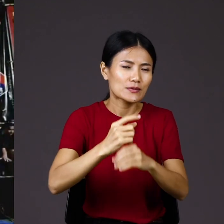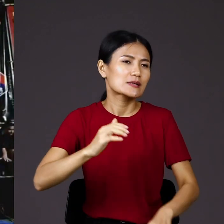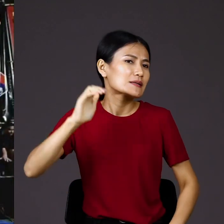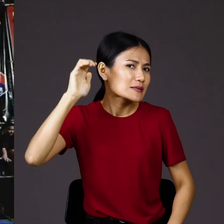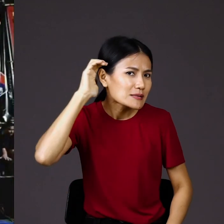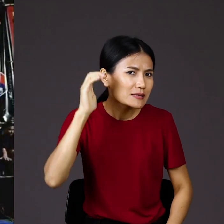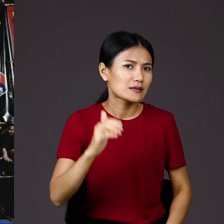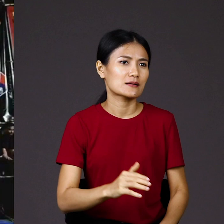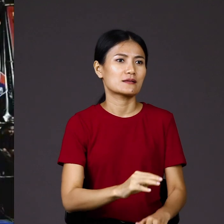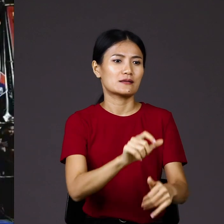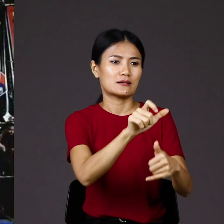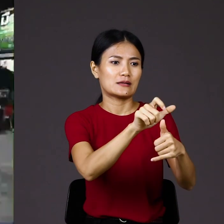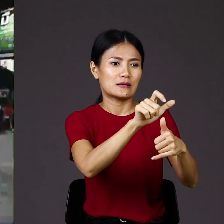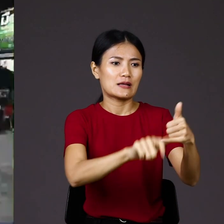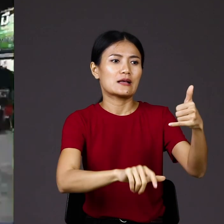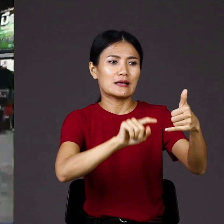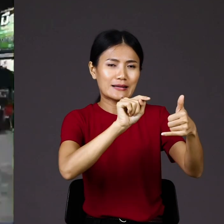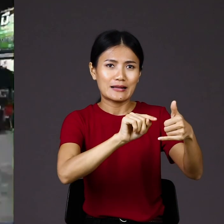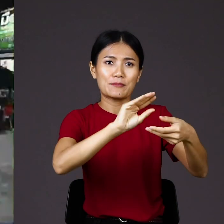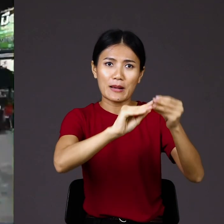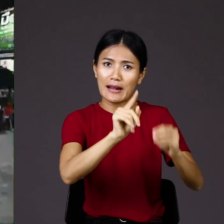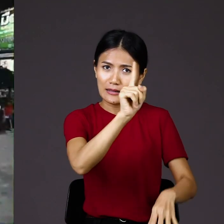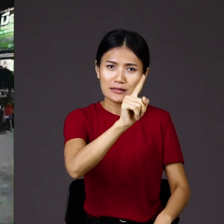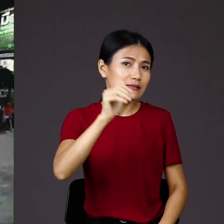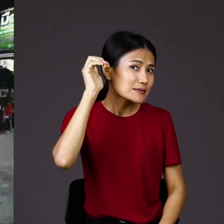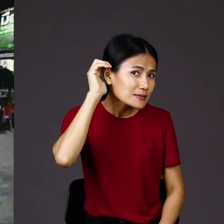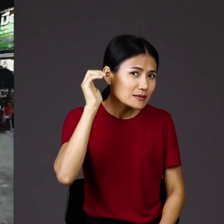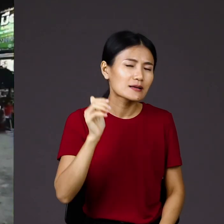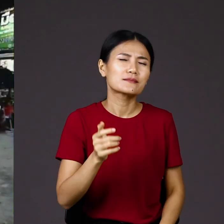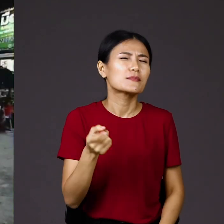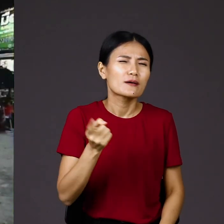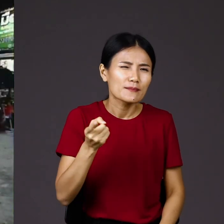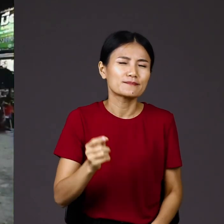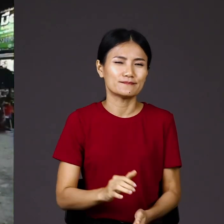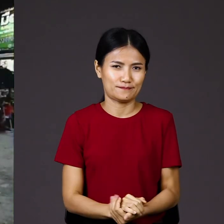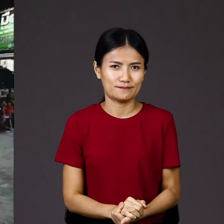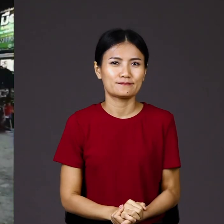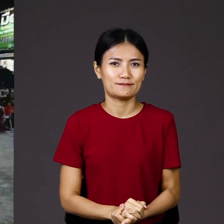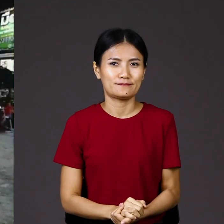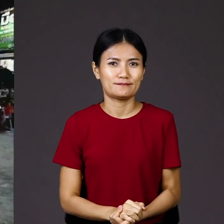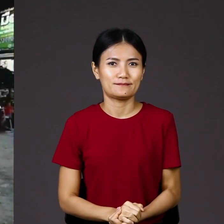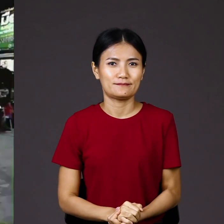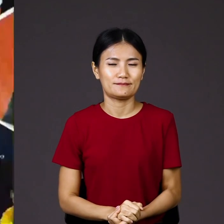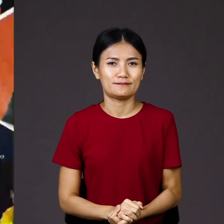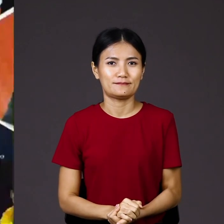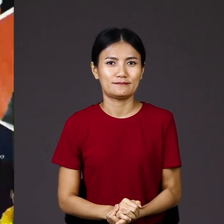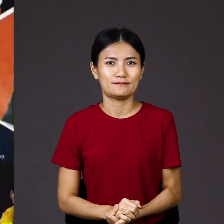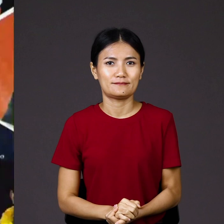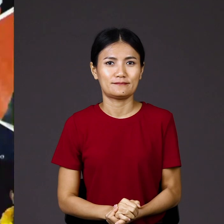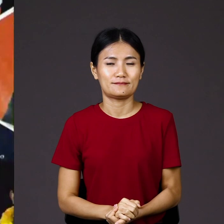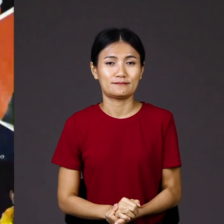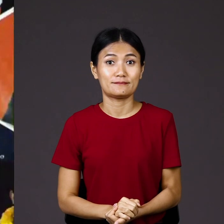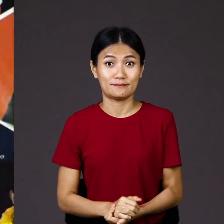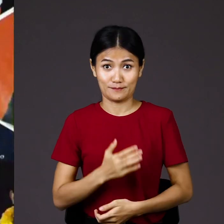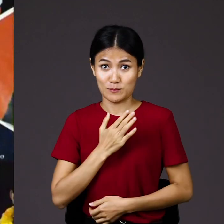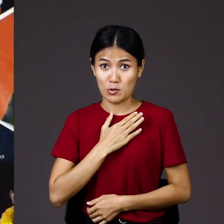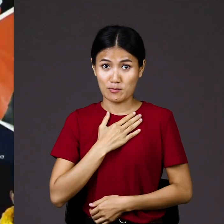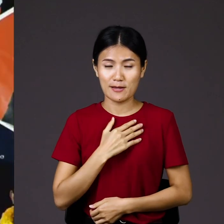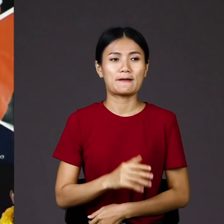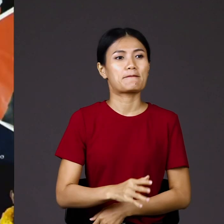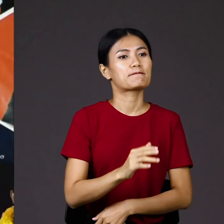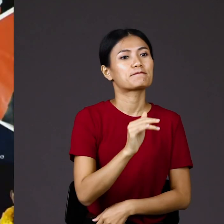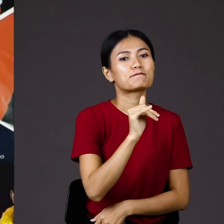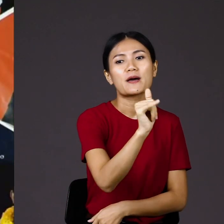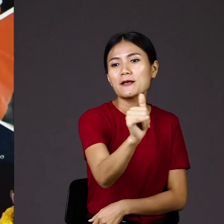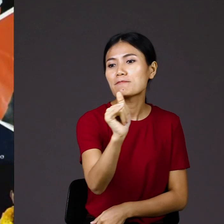ฒิอยู่พี่น้องครับเดิน